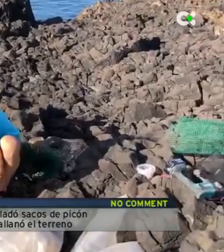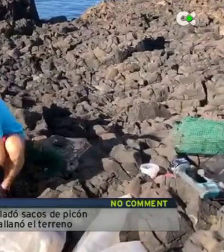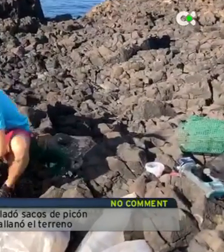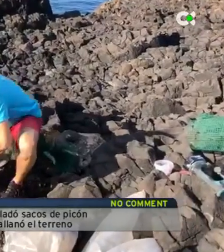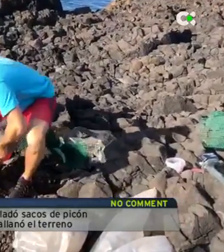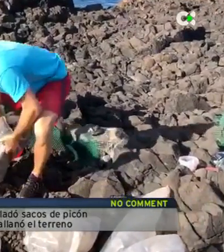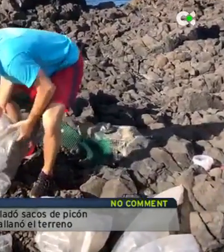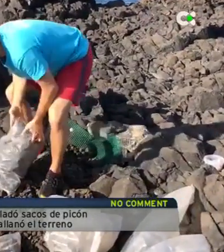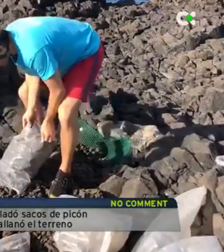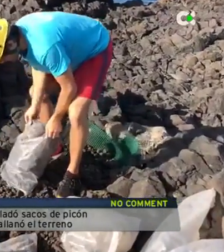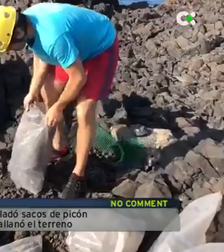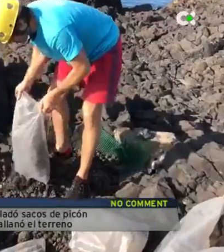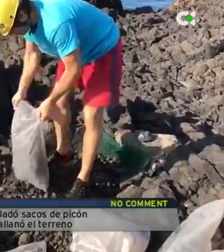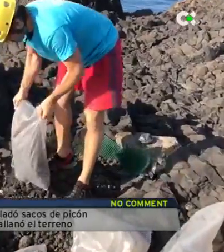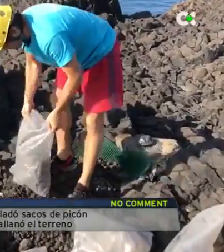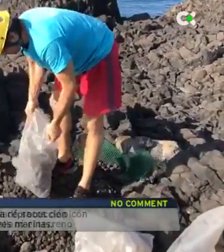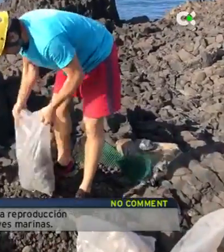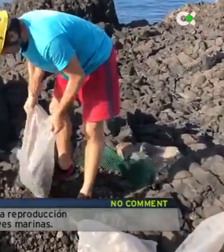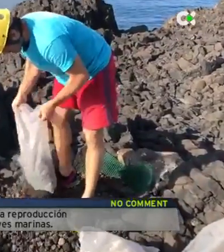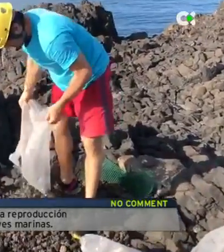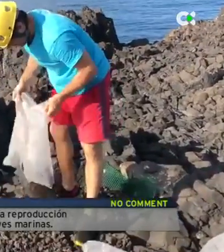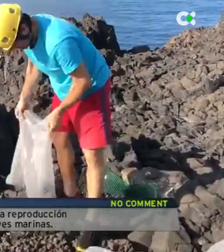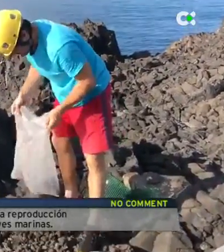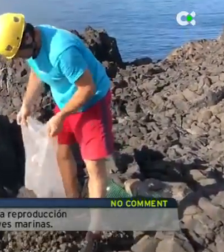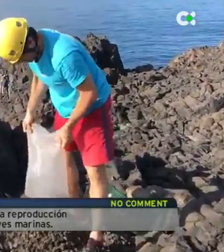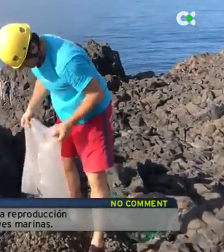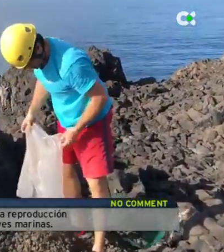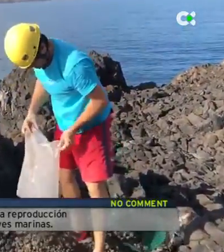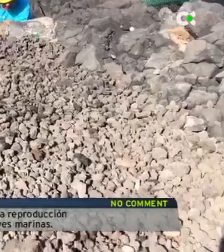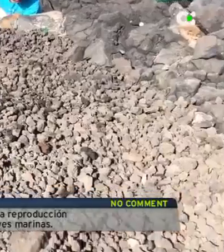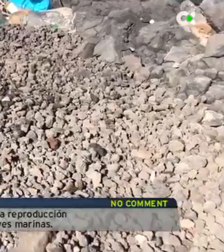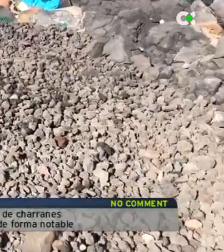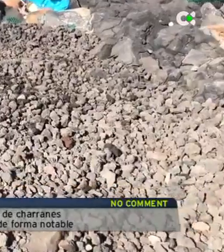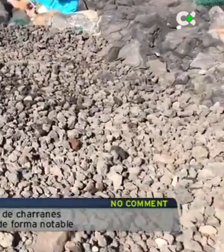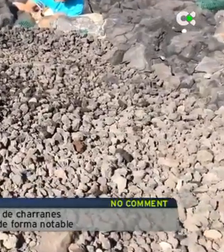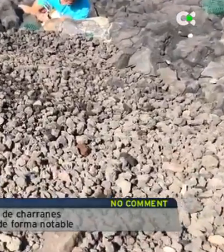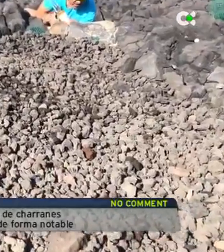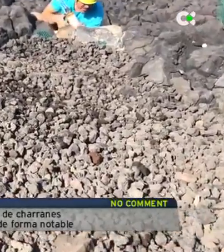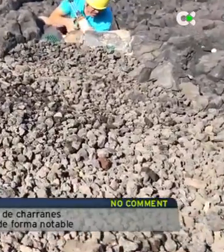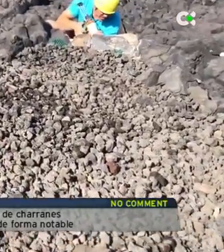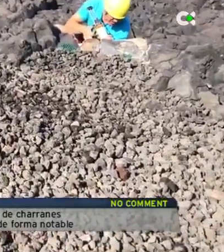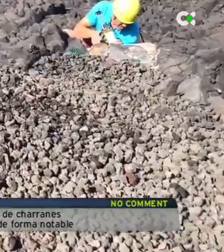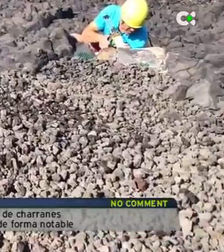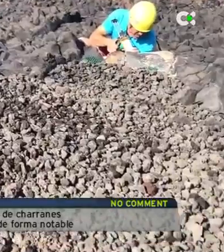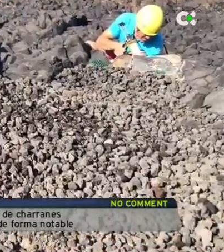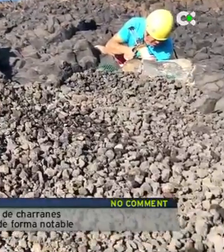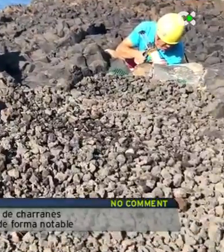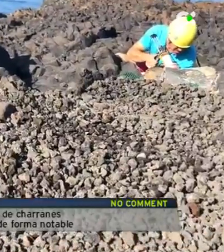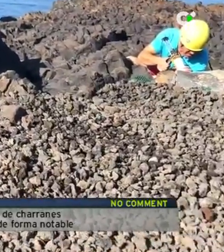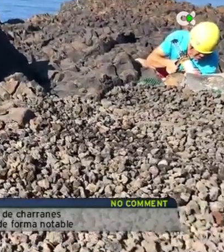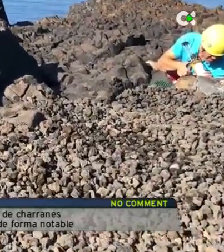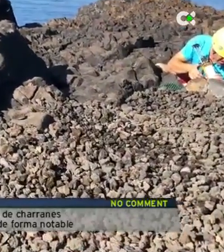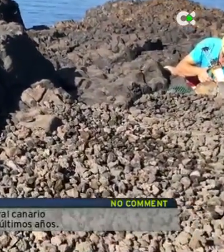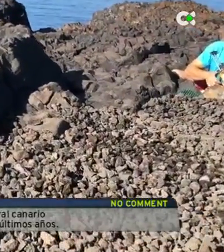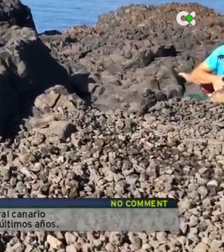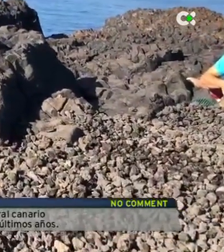A ver, plataforma para que puedan criar. Se llenado, se han ganado aquí unos cuantos